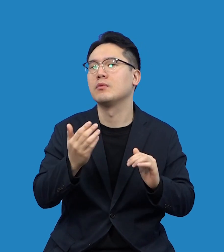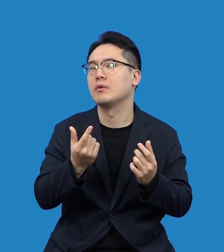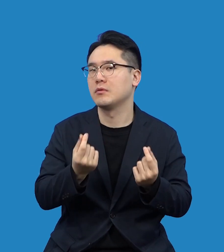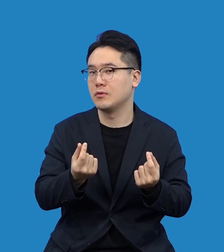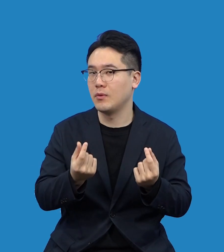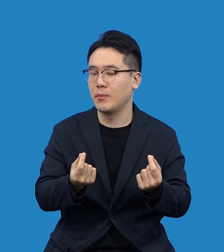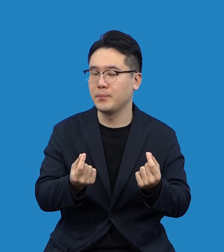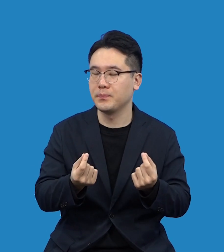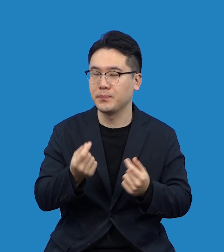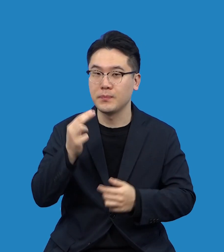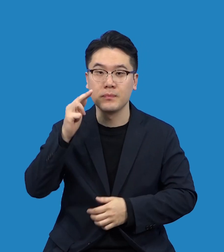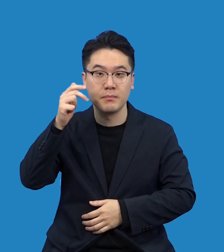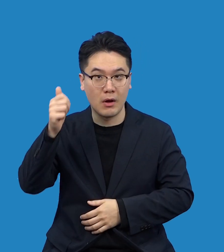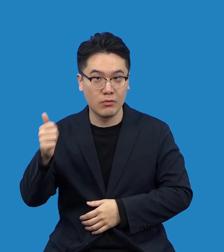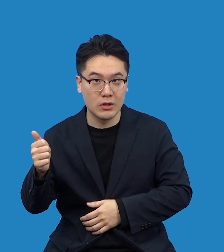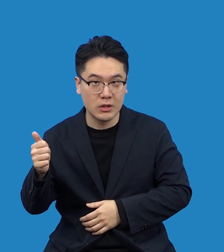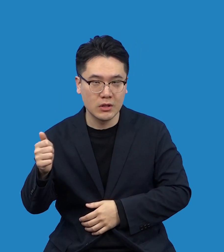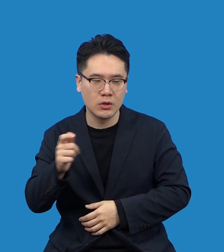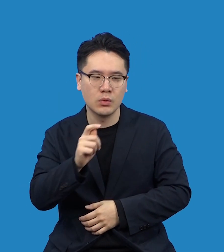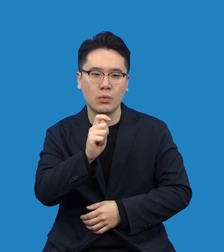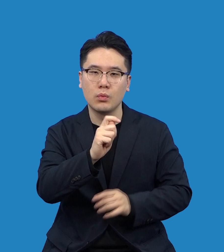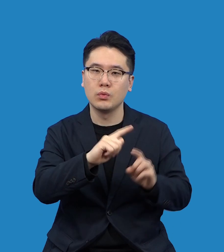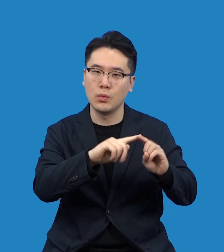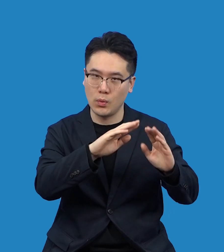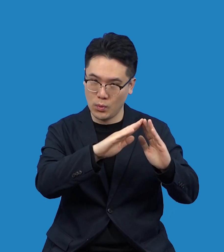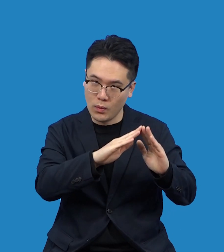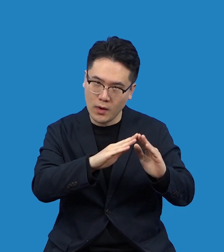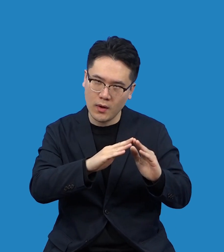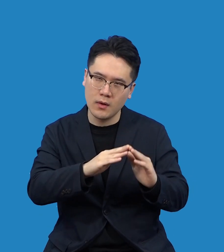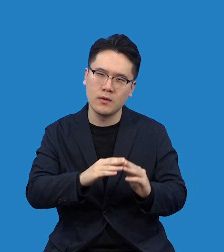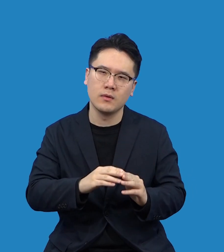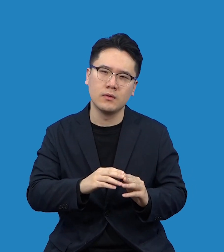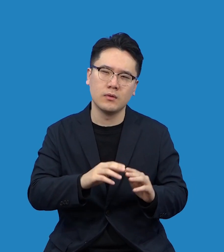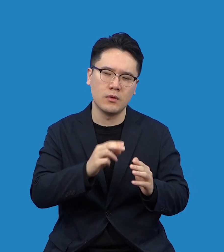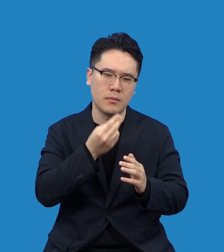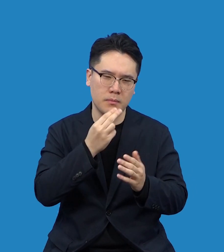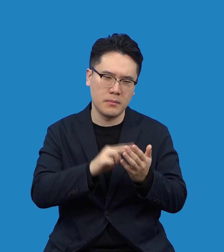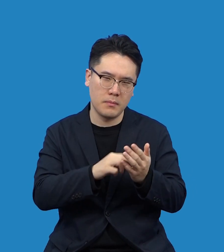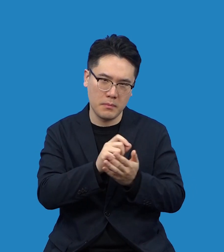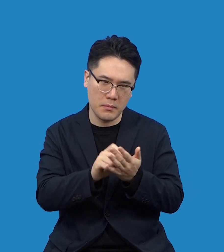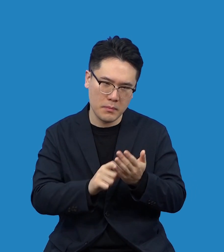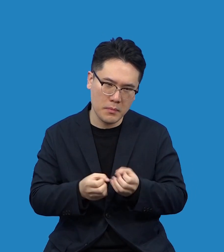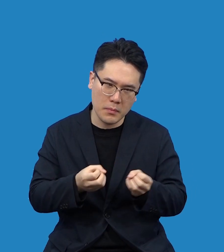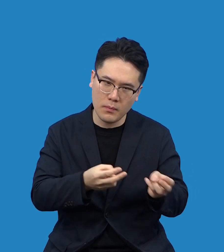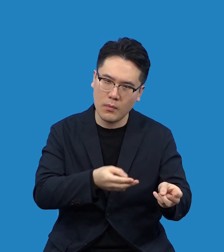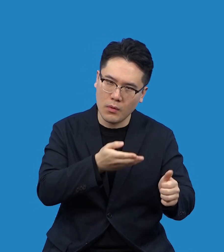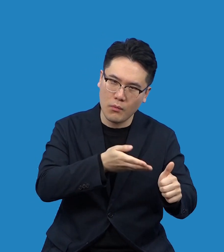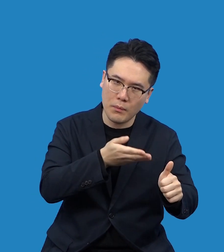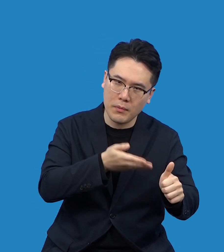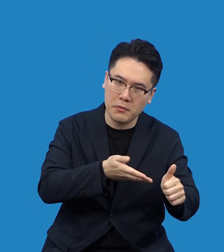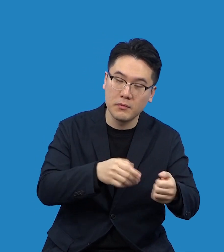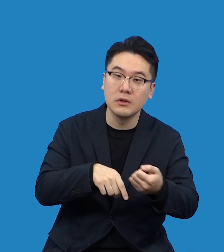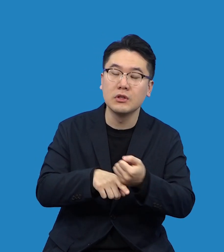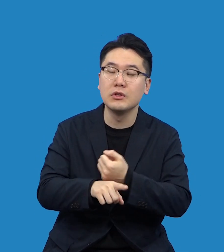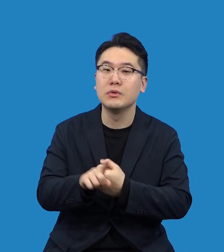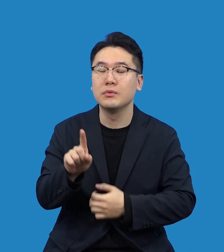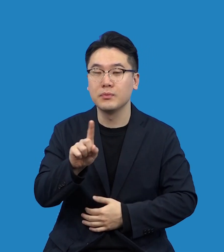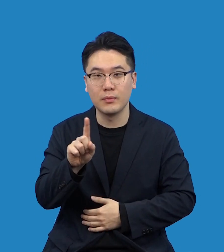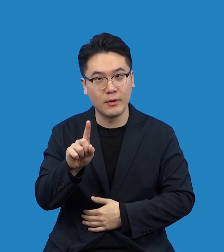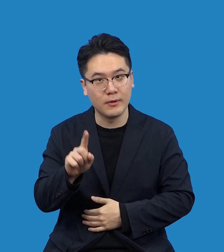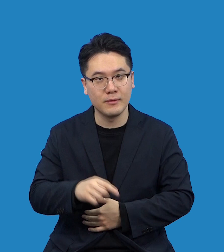바울이 고린도 교회에게 이렇게 권면하게 된 그 이유가 어디에 있는 것일까요?